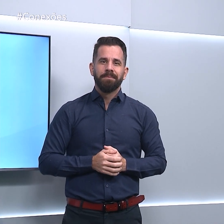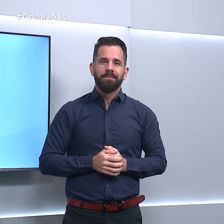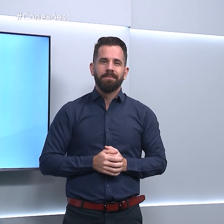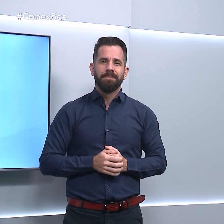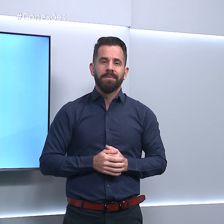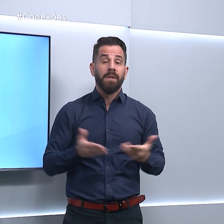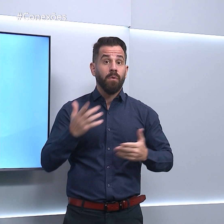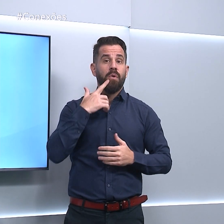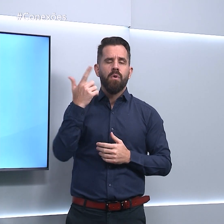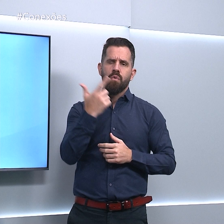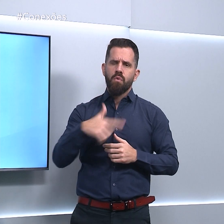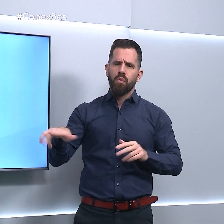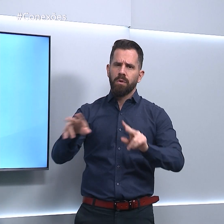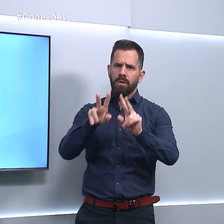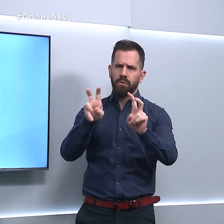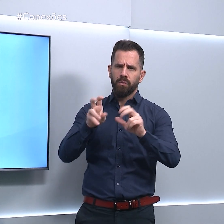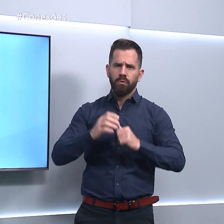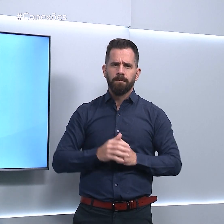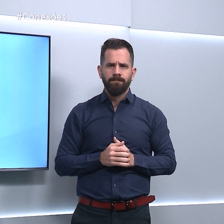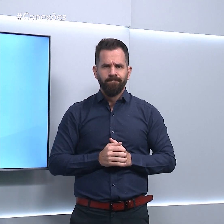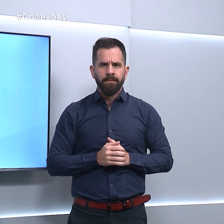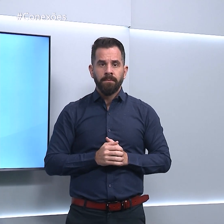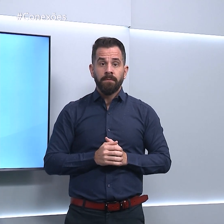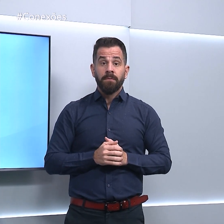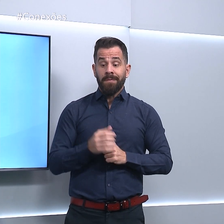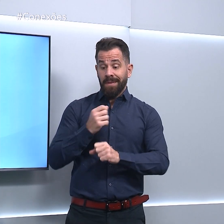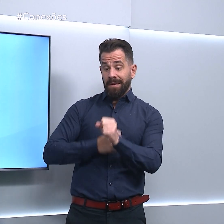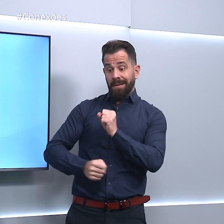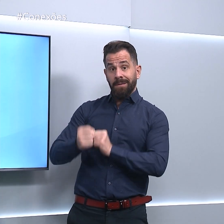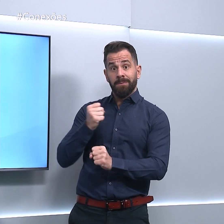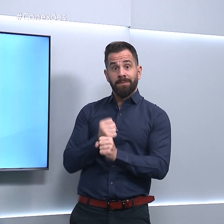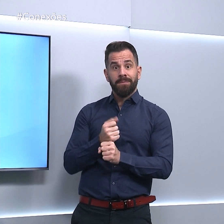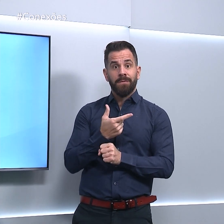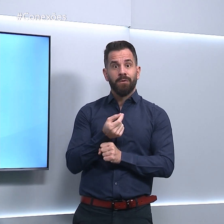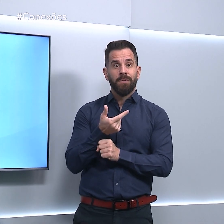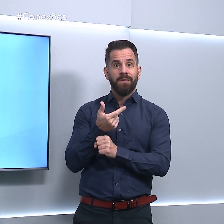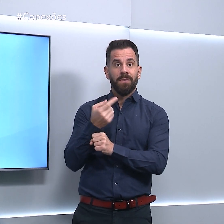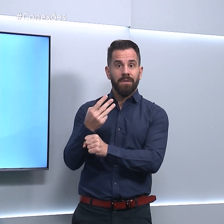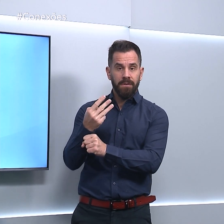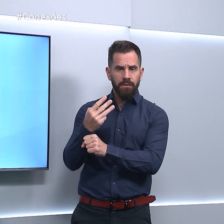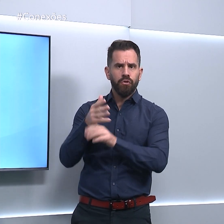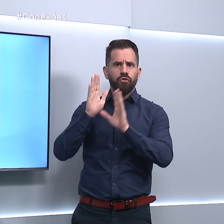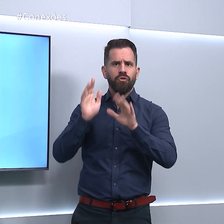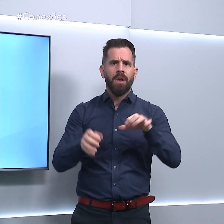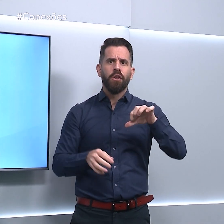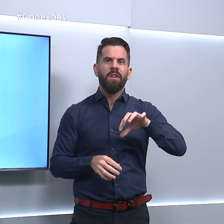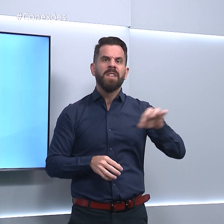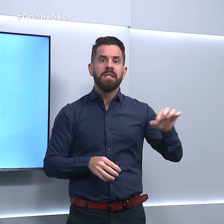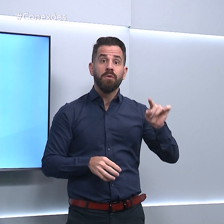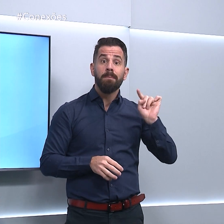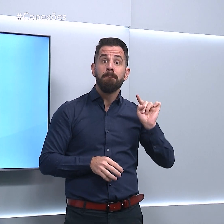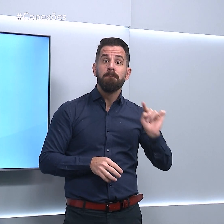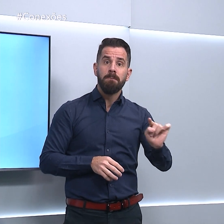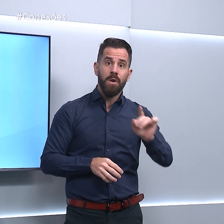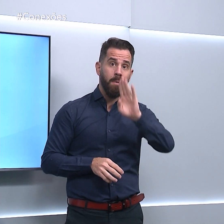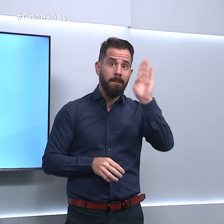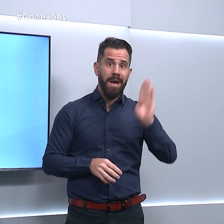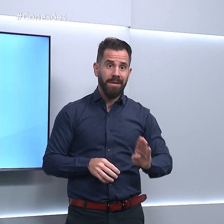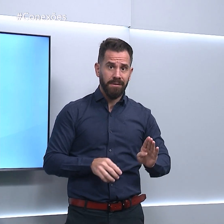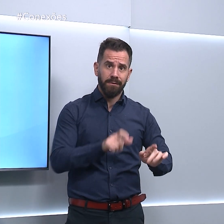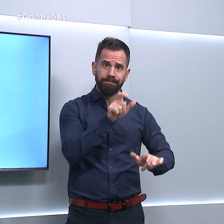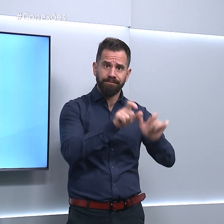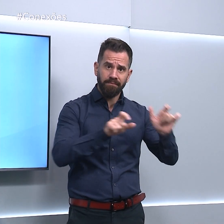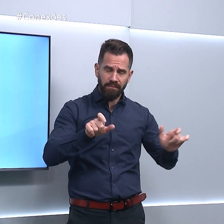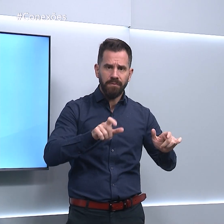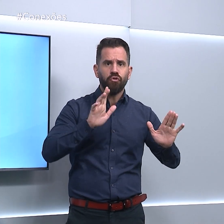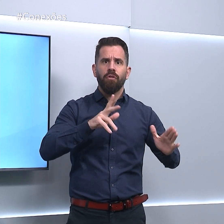Mudando de assunto, em 2023, mais de 900 mil brasileiros foram vítimas de roubo ou de